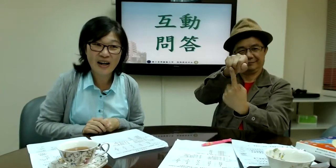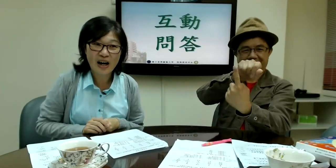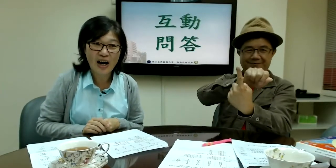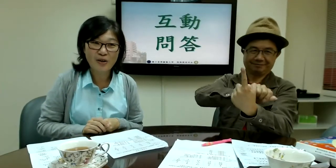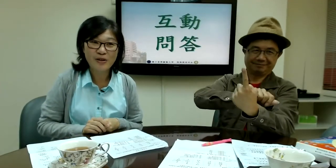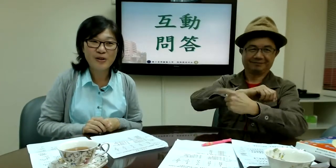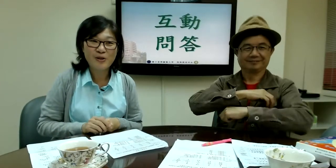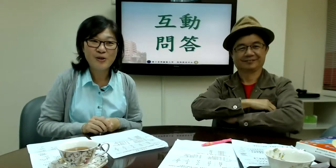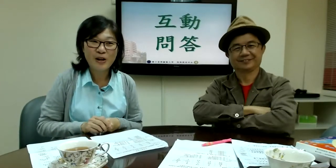好，好，